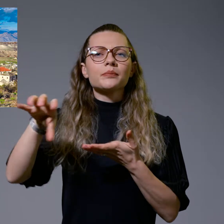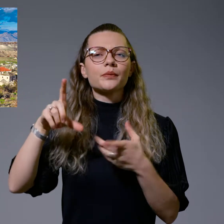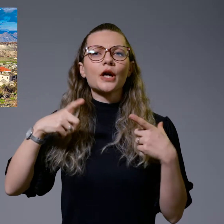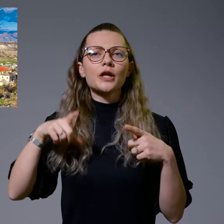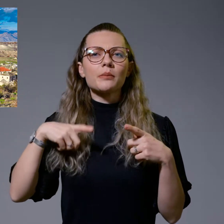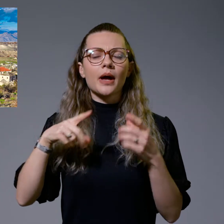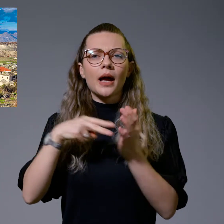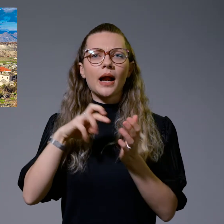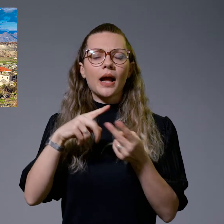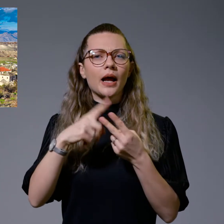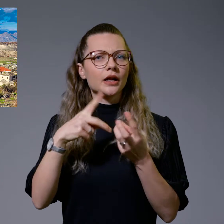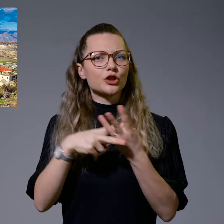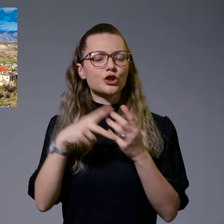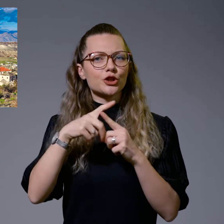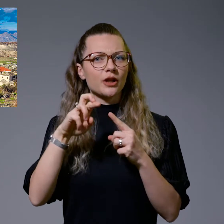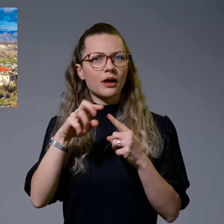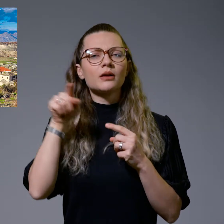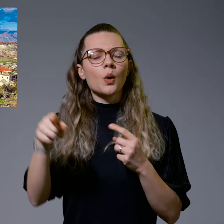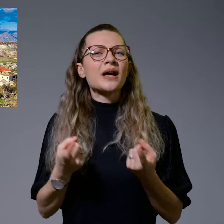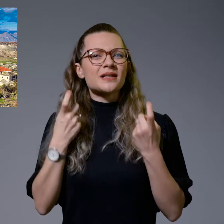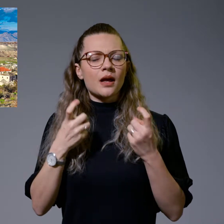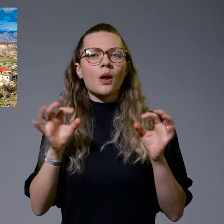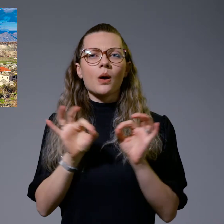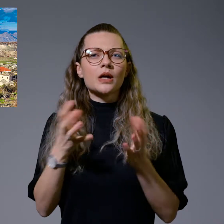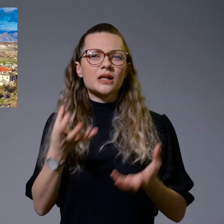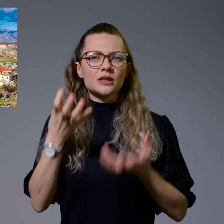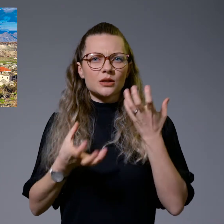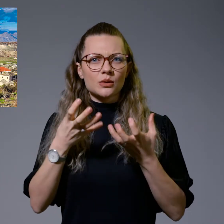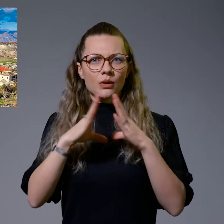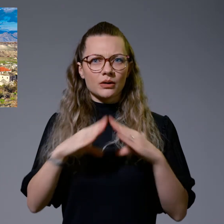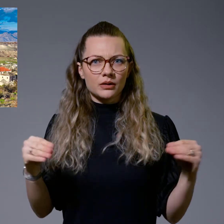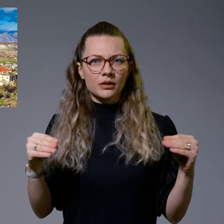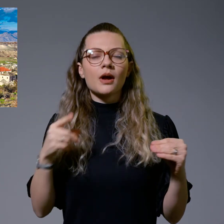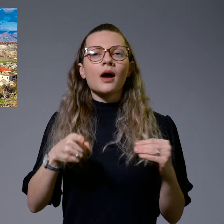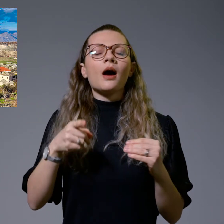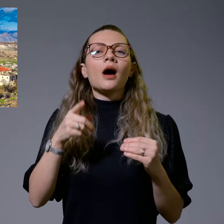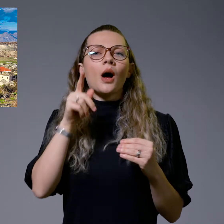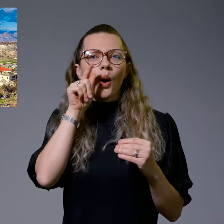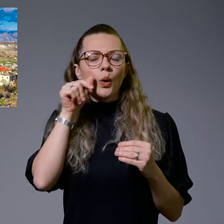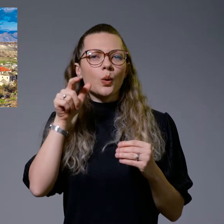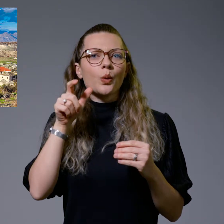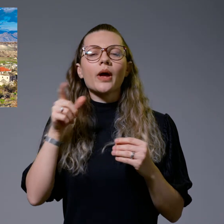Лениште. Тоа село изгорело до темел, пошто жителите ја населиле денешната